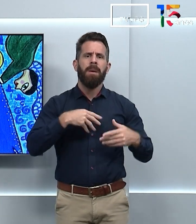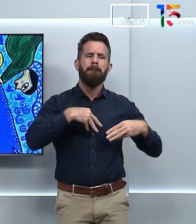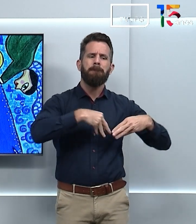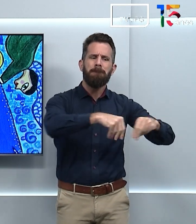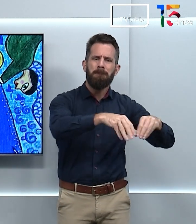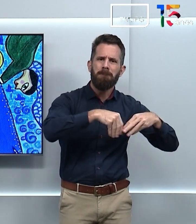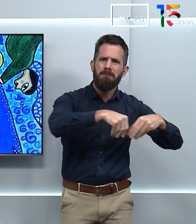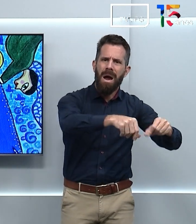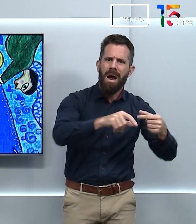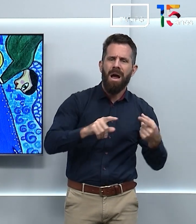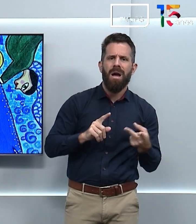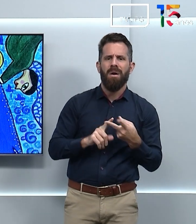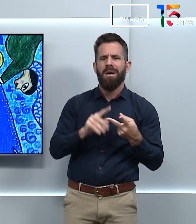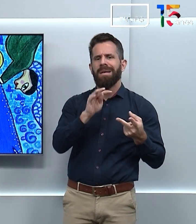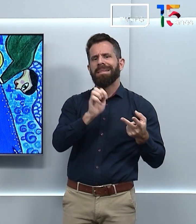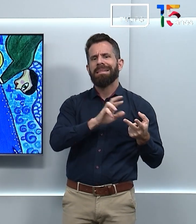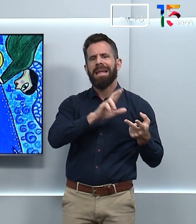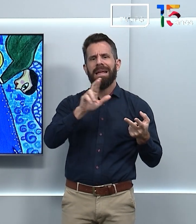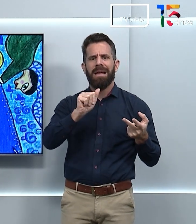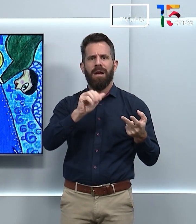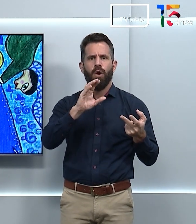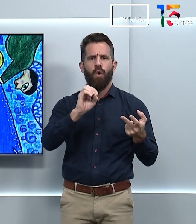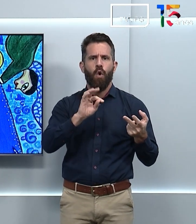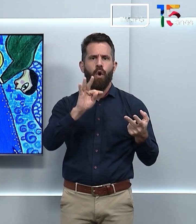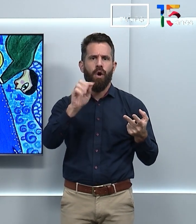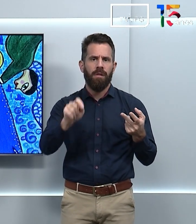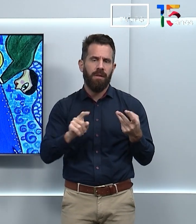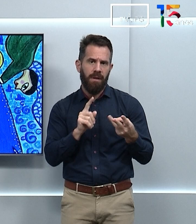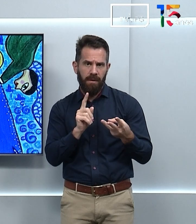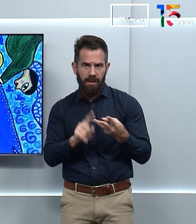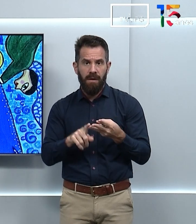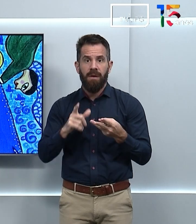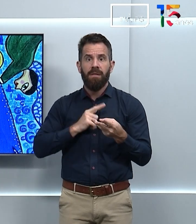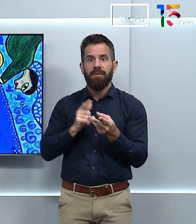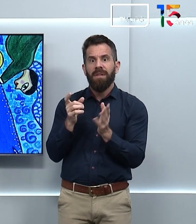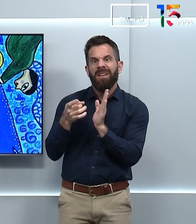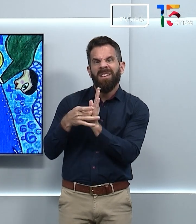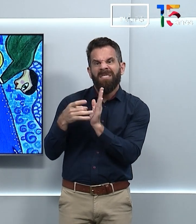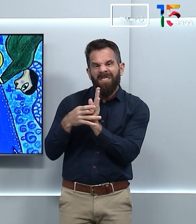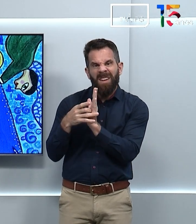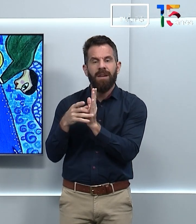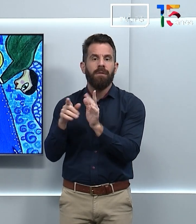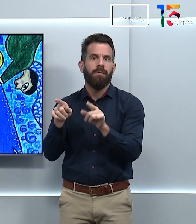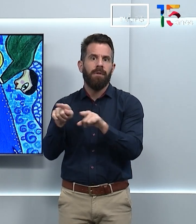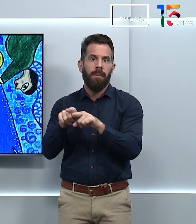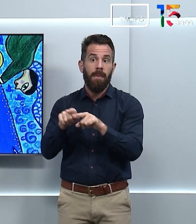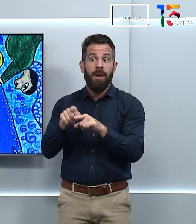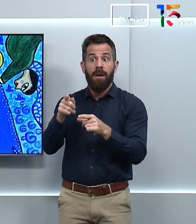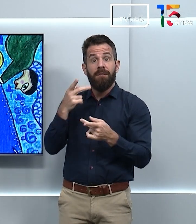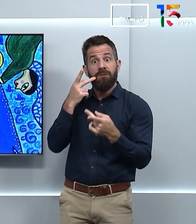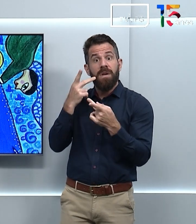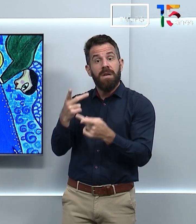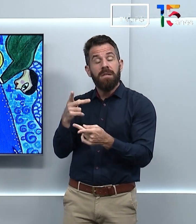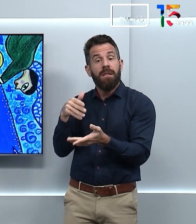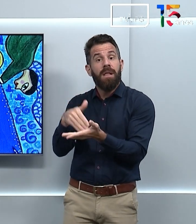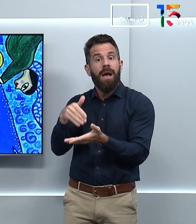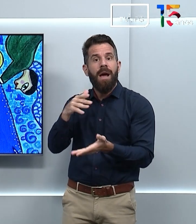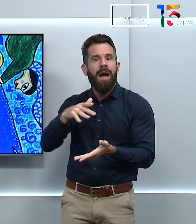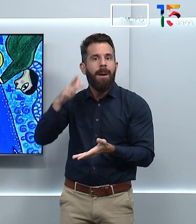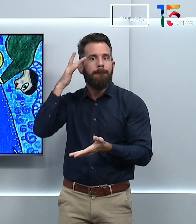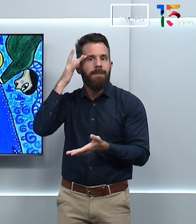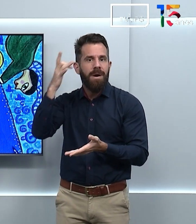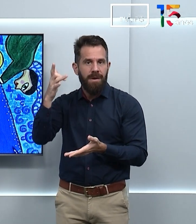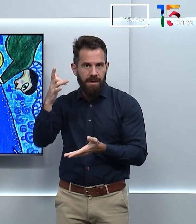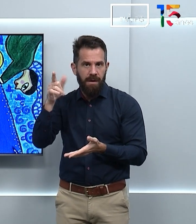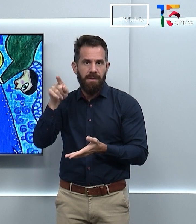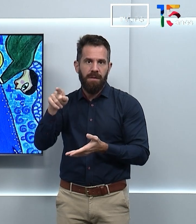terracota, acrílico e óleo sobre tela. Essa exposição pode ser visitada até amanhã no Salão da Galeria 588